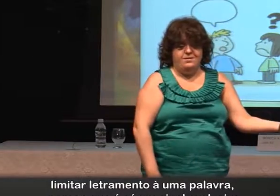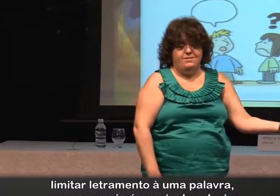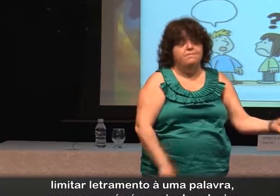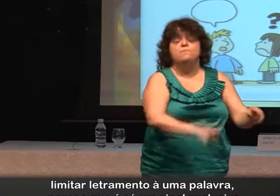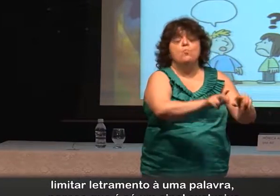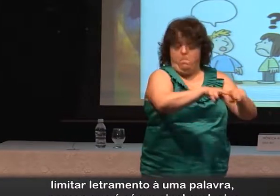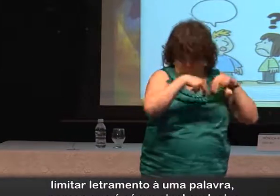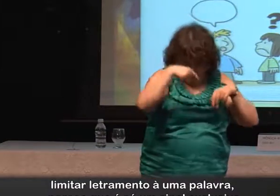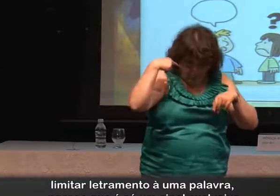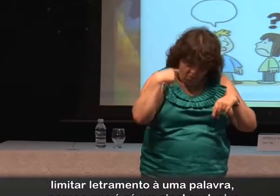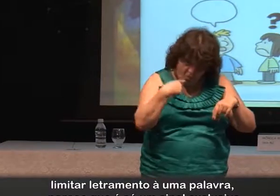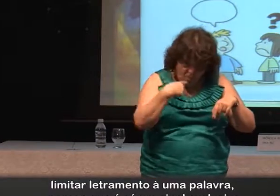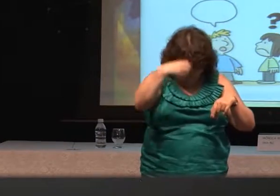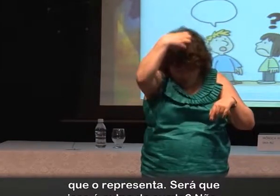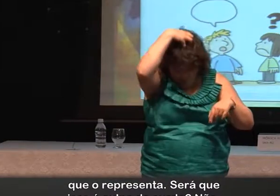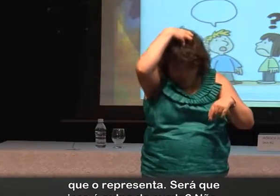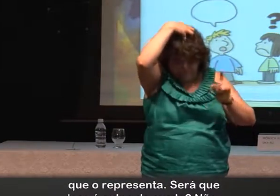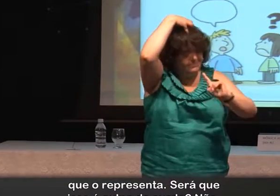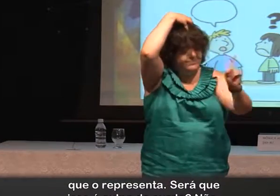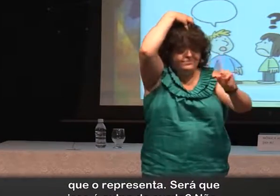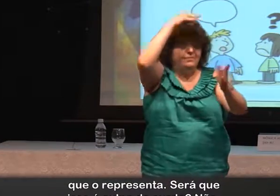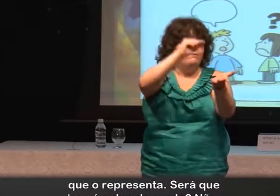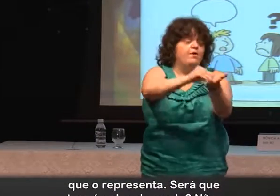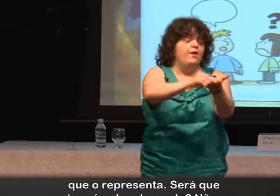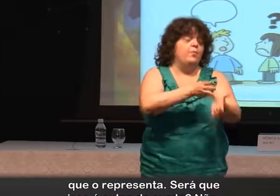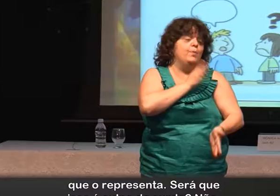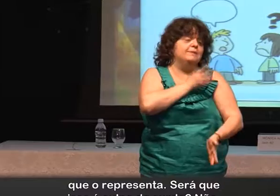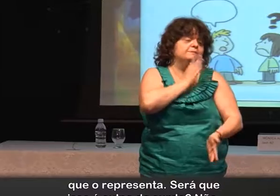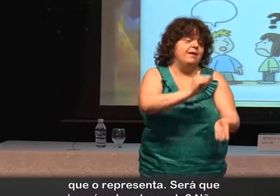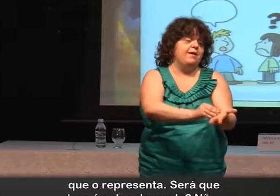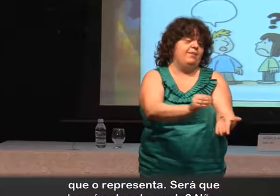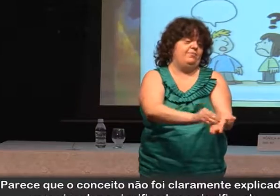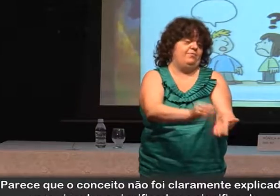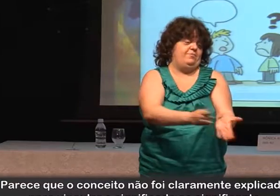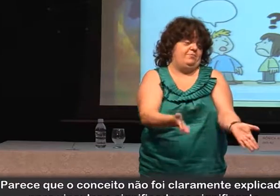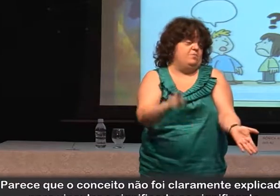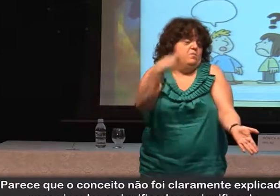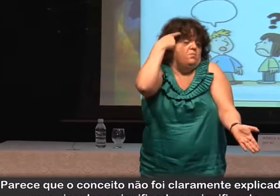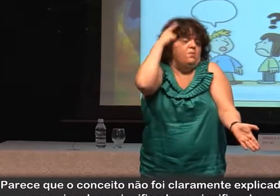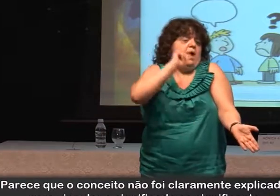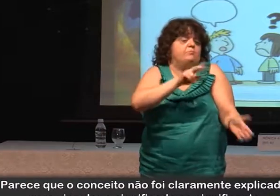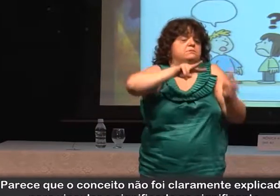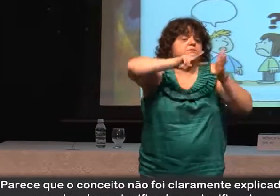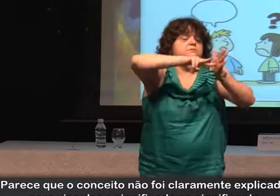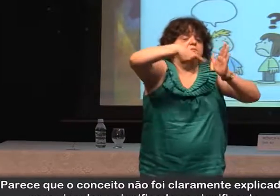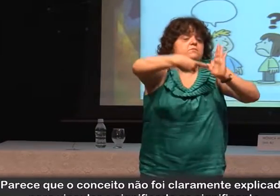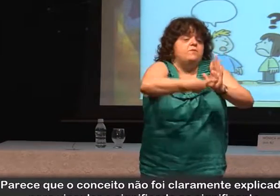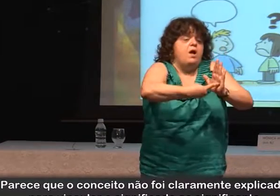só um sinal exclusivo que o representa. Será que isso é culpa do surdo? Não. Parece que o conceito não foi claramente explicado